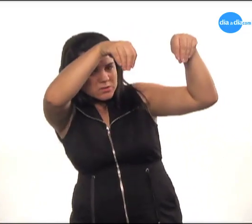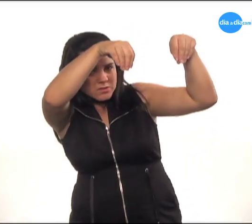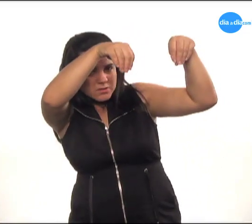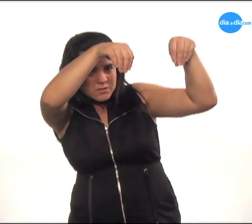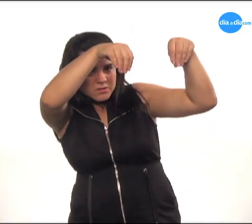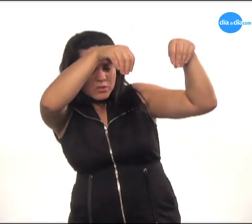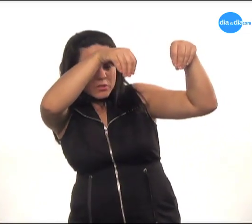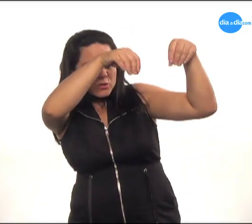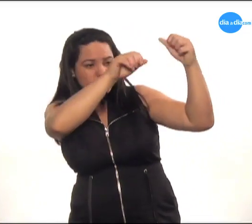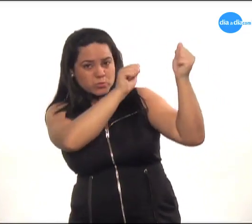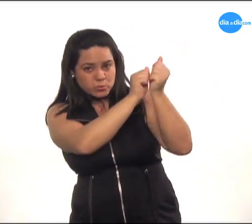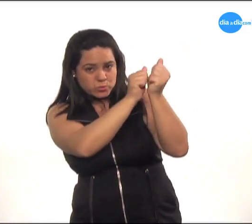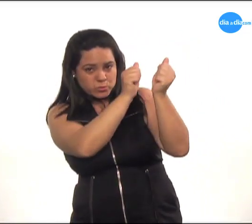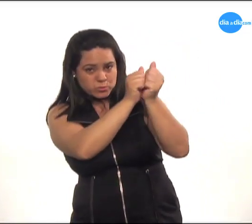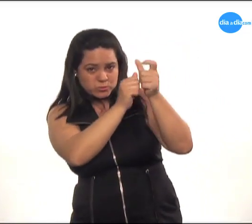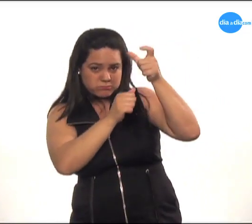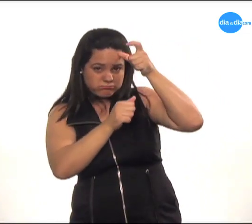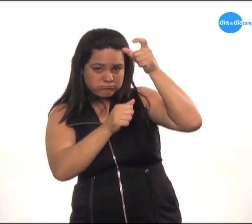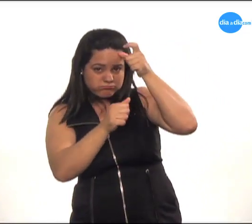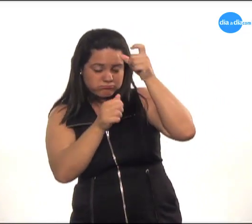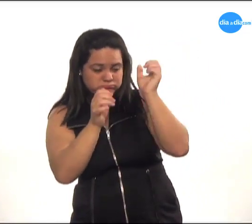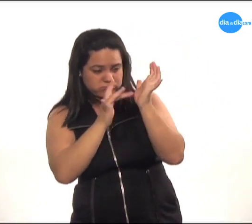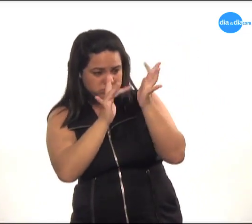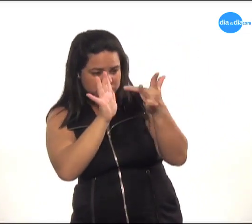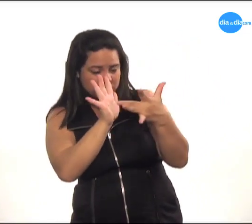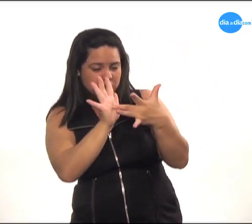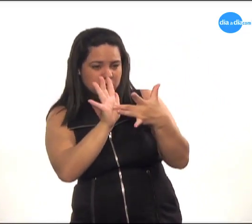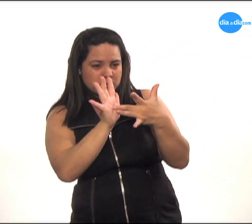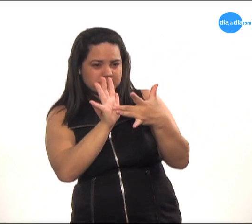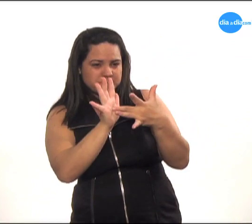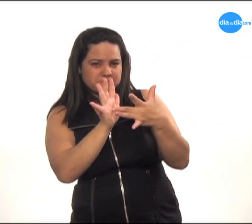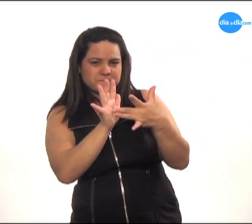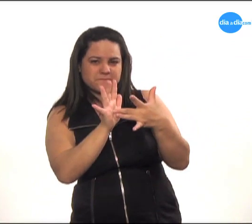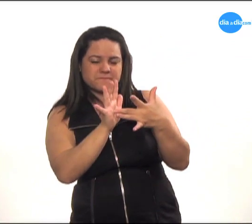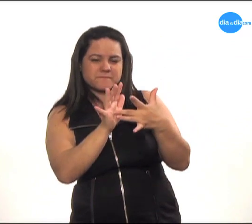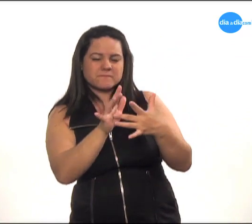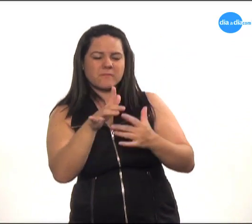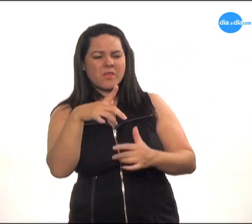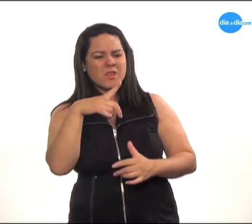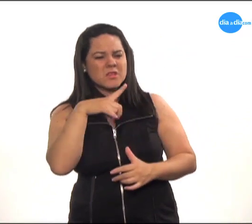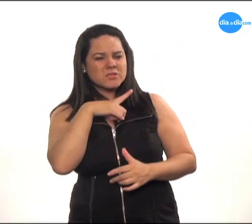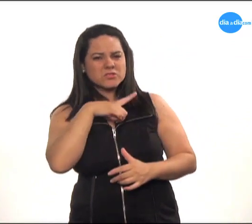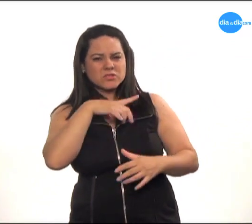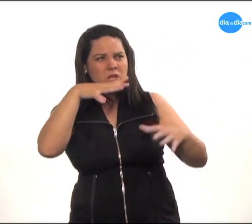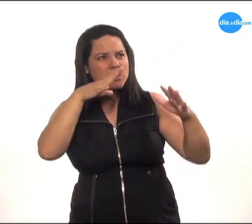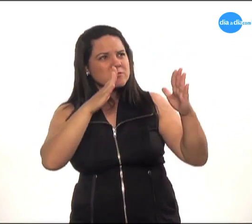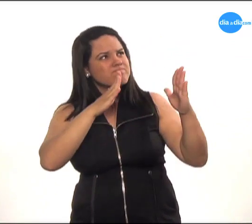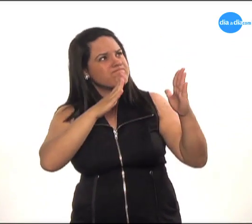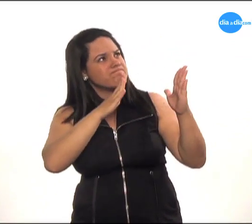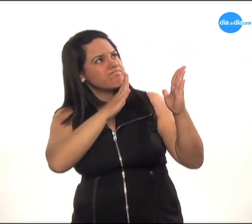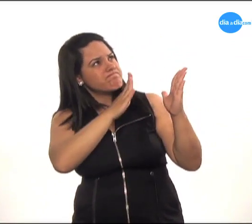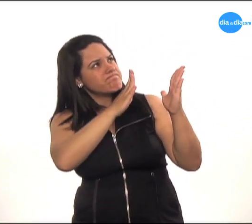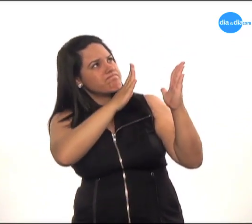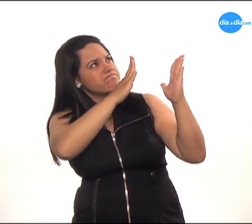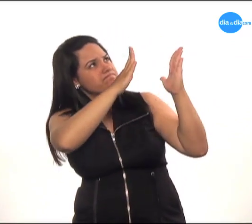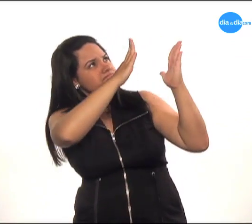ali colocada. Ele foi colocado lá em cima. E essa torre era uma escarpa, uma torre reta